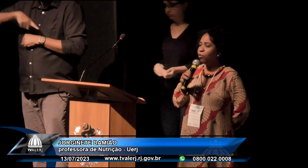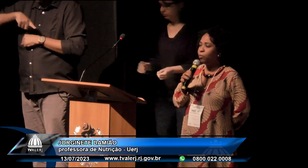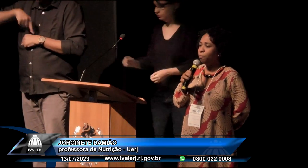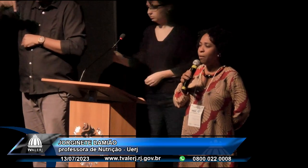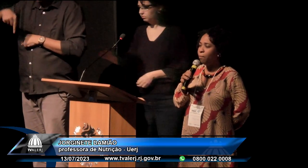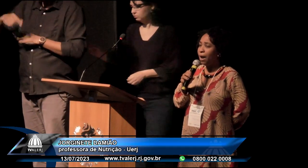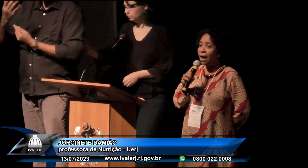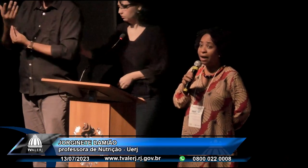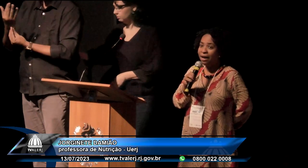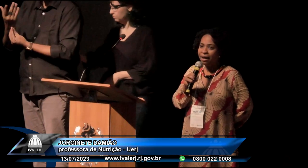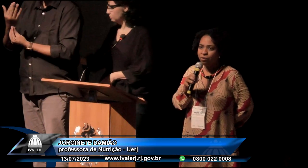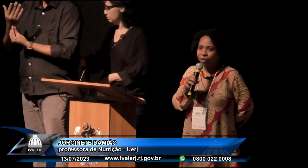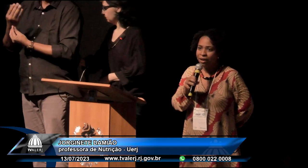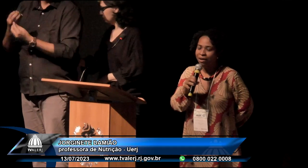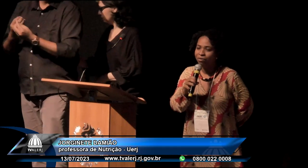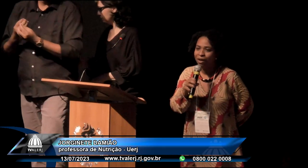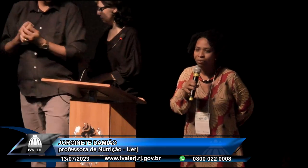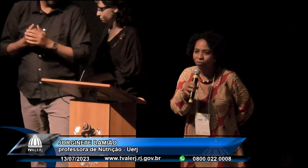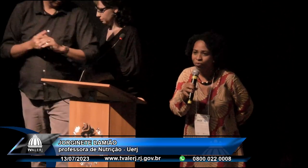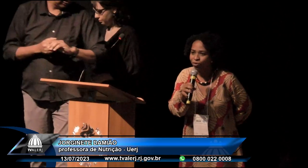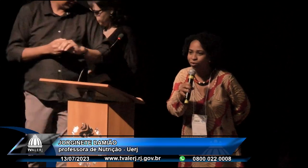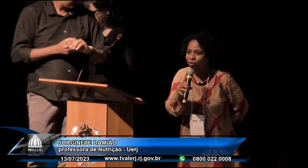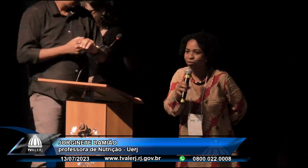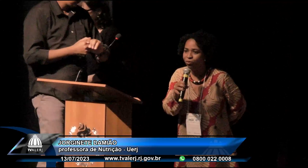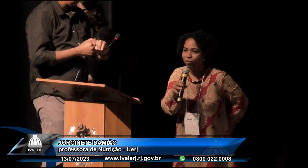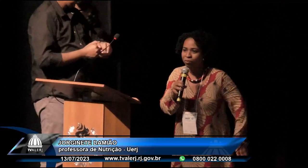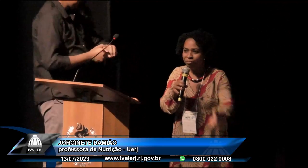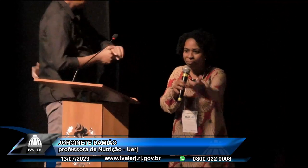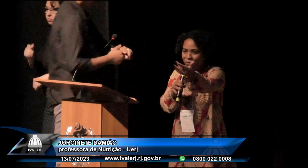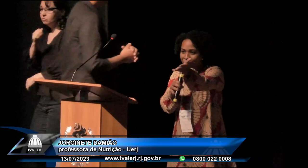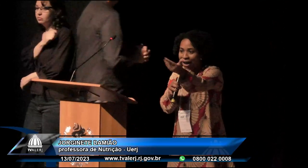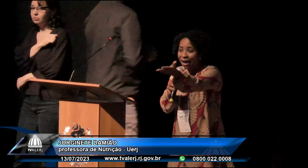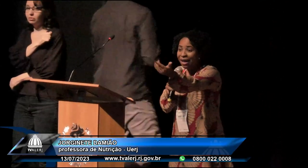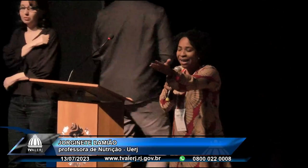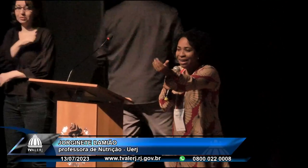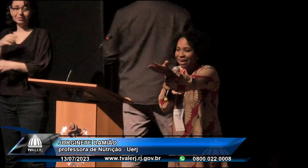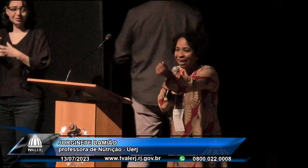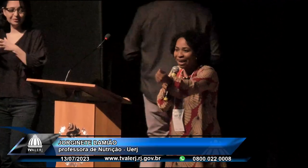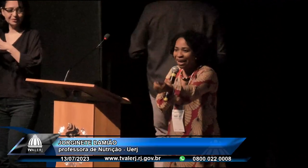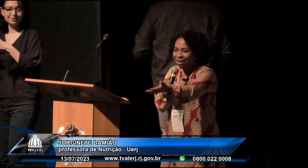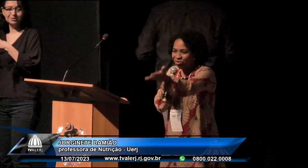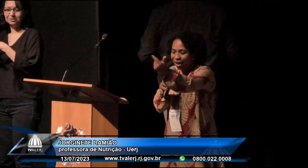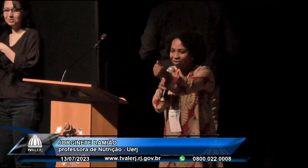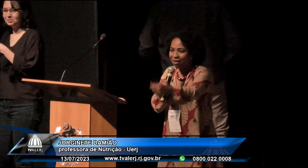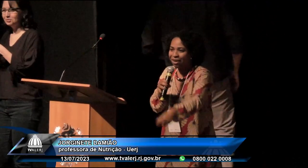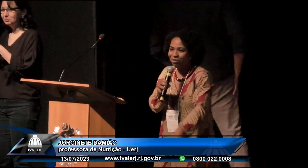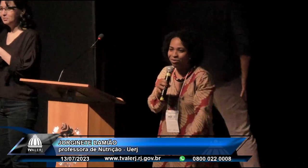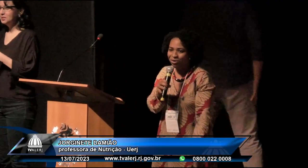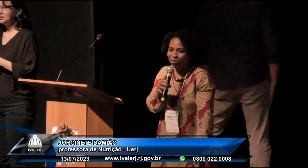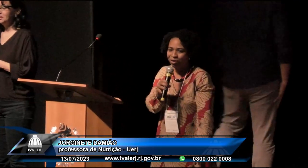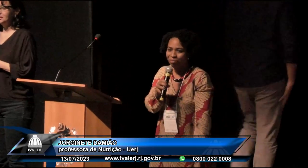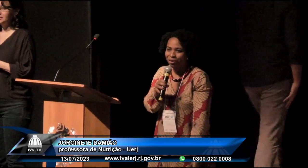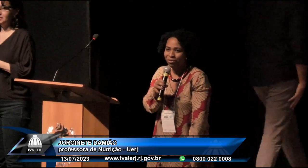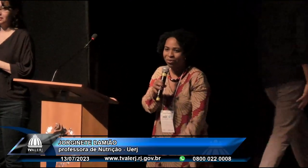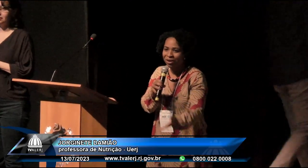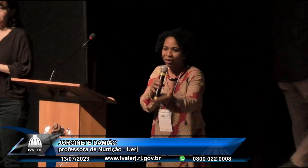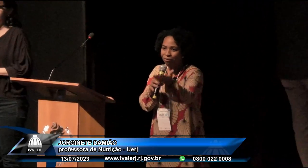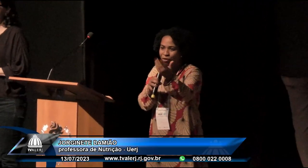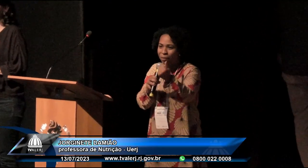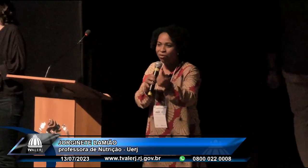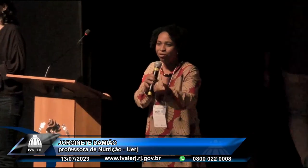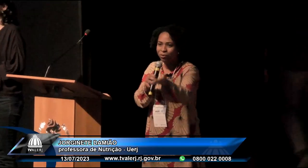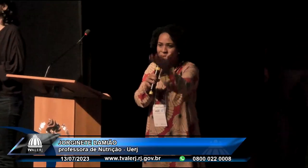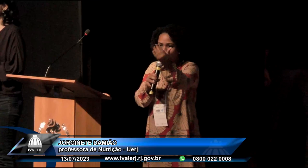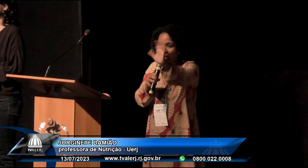nós da UERJ que é o grupo Baobá Então queria que os alunos que são do grupo do Baobá e a Jéssica que é nutricionista também do